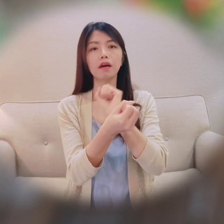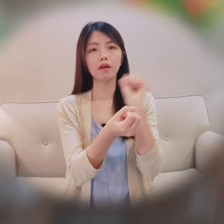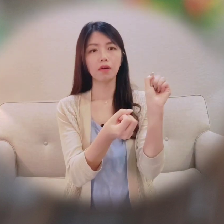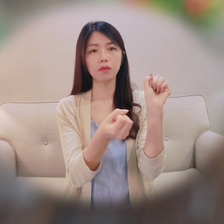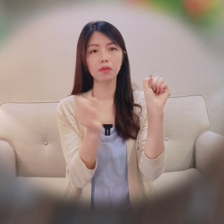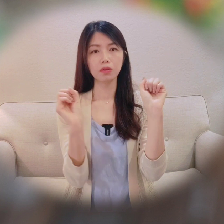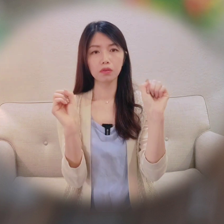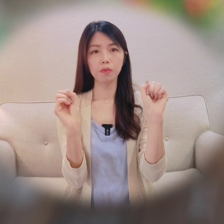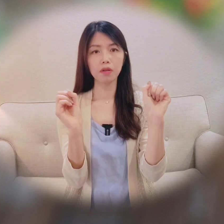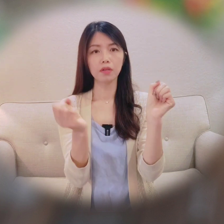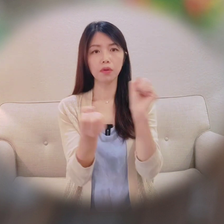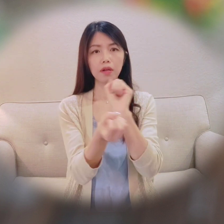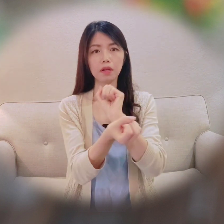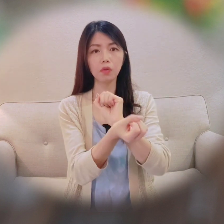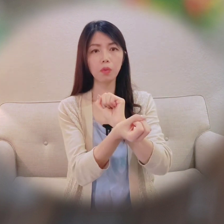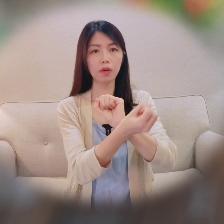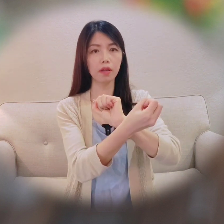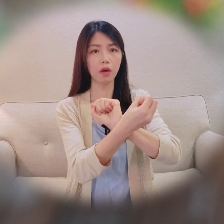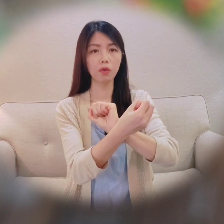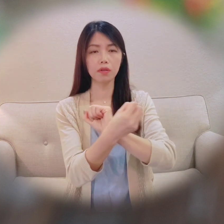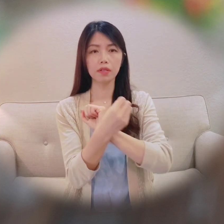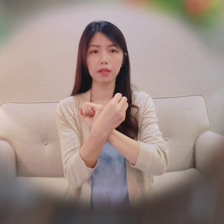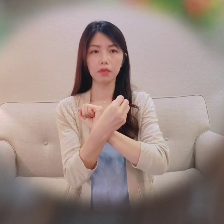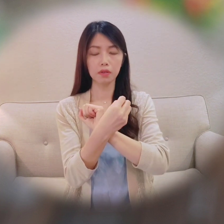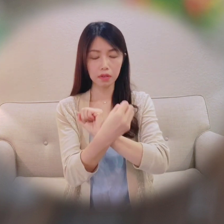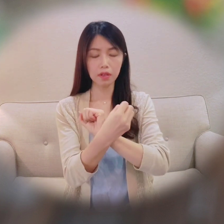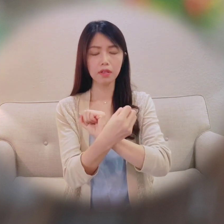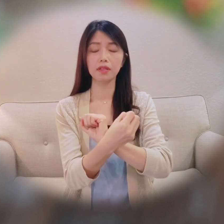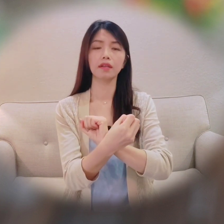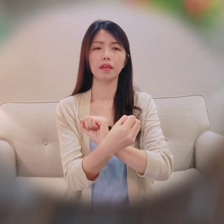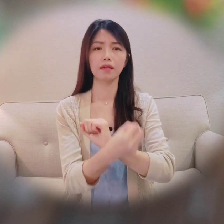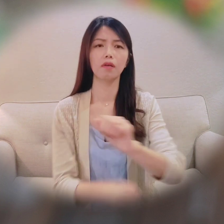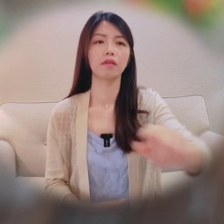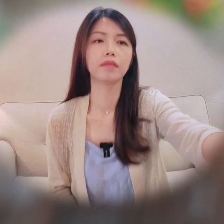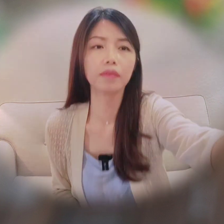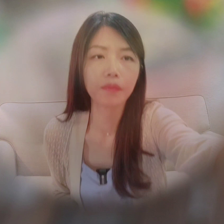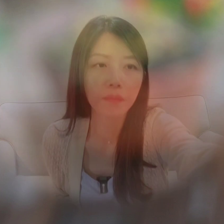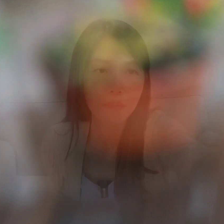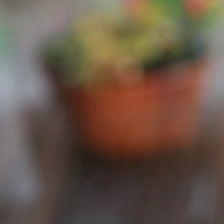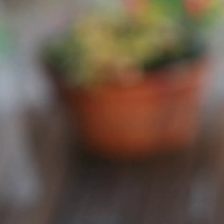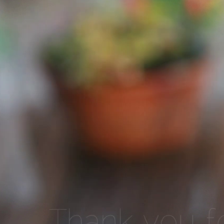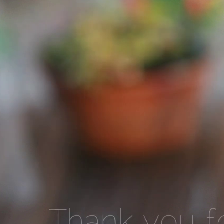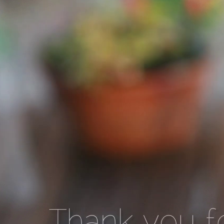피었다지는 주먹 쥔 이 손을 손목끼리 이렇게 크로스를 시키신 이 상태에서